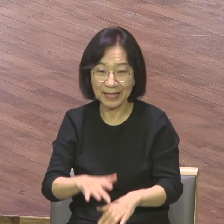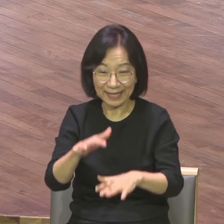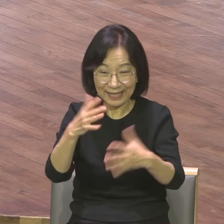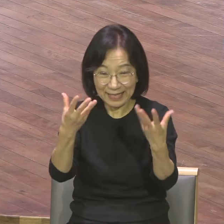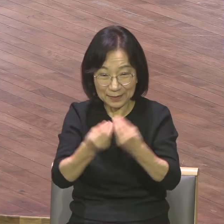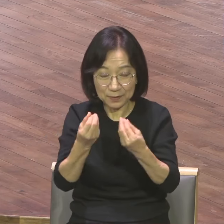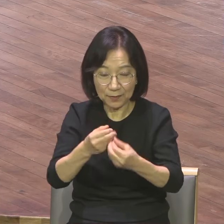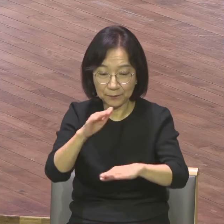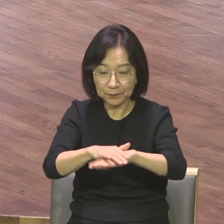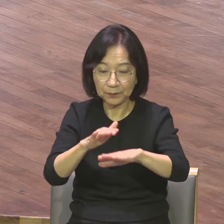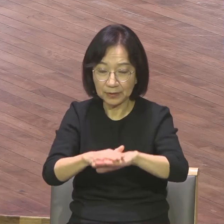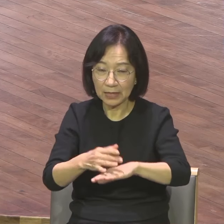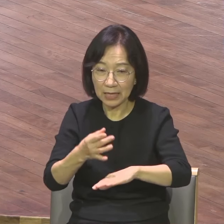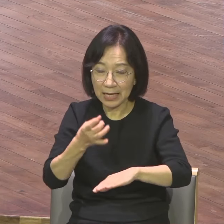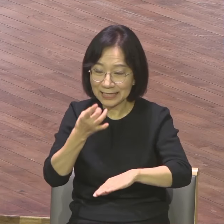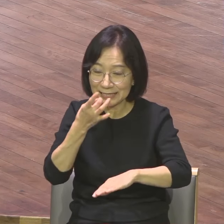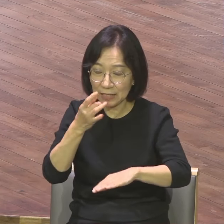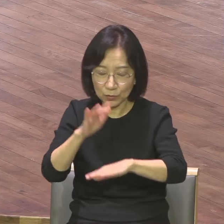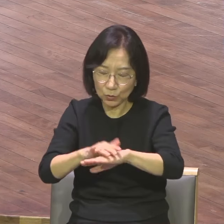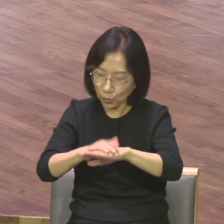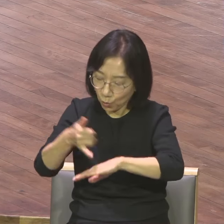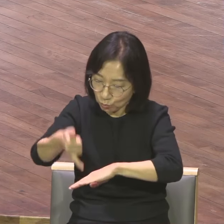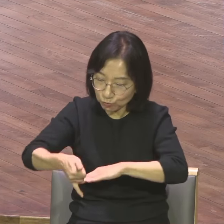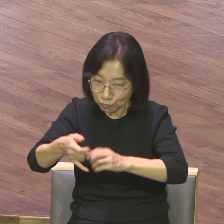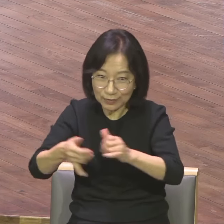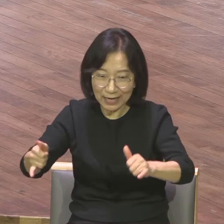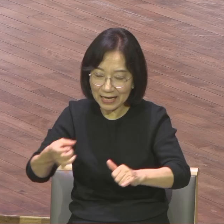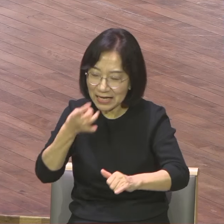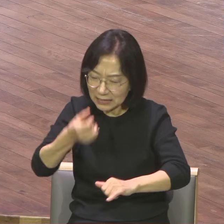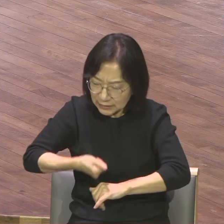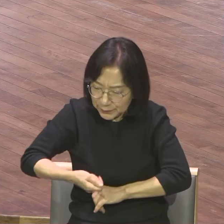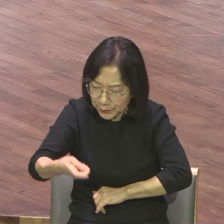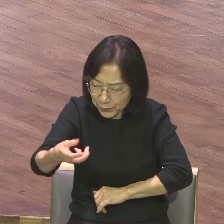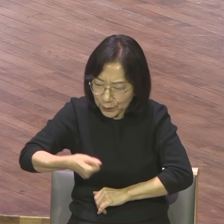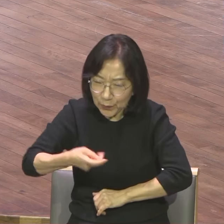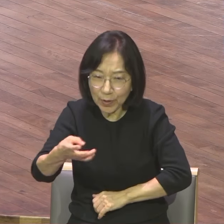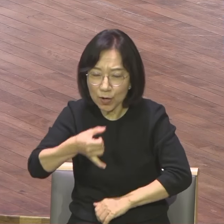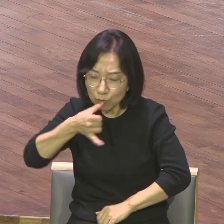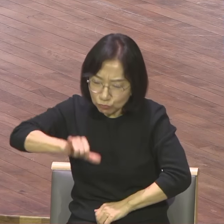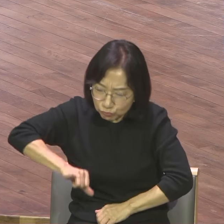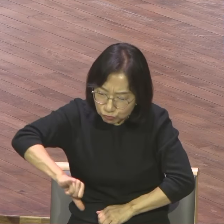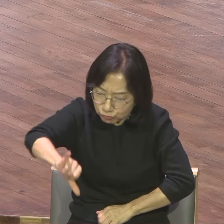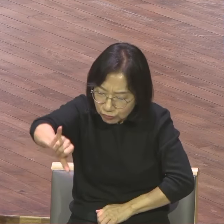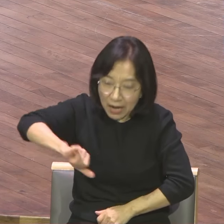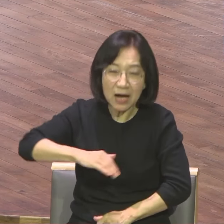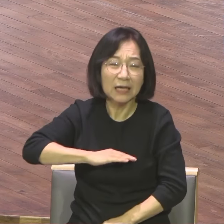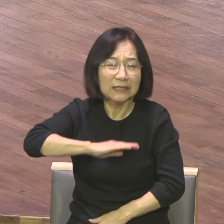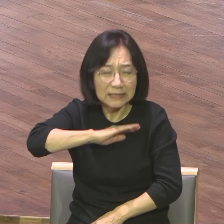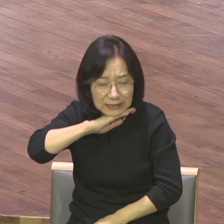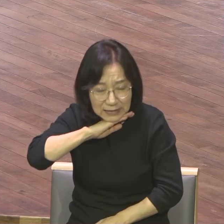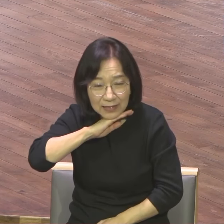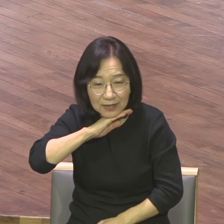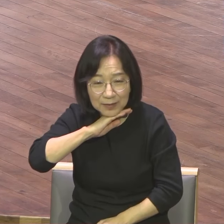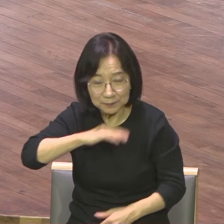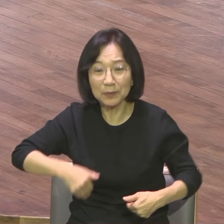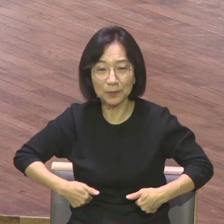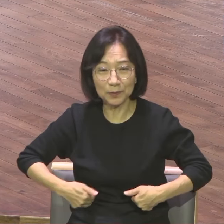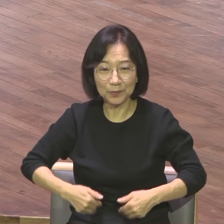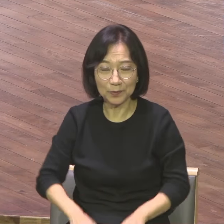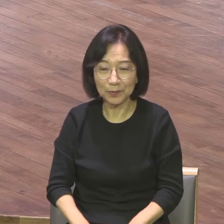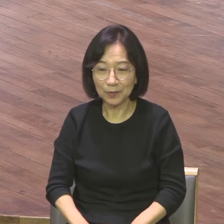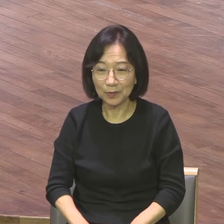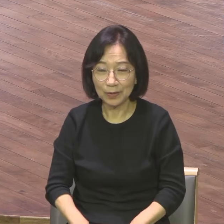뿌리고 열매를 거두기 위해서는 그 과정이 필요합니다. 과정. 기다림이 필요하지요.